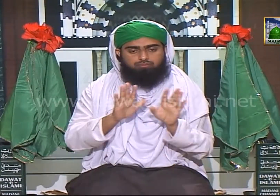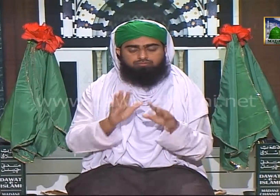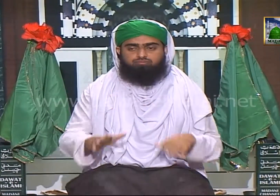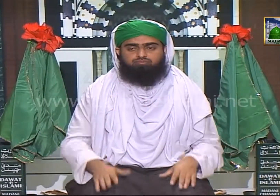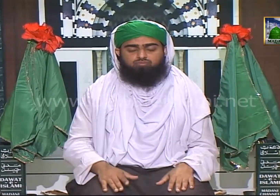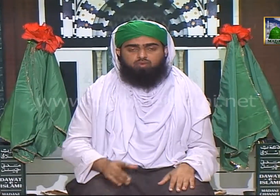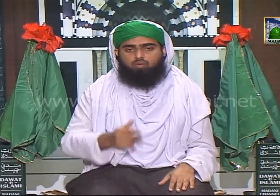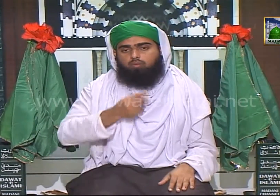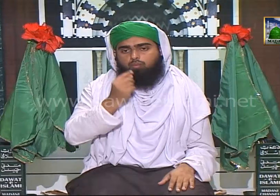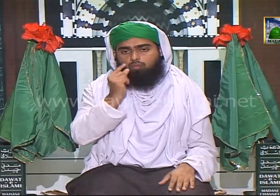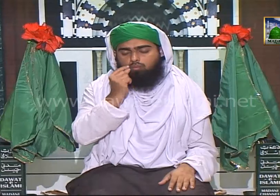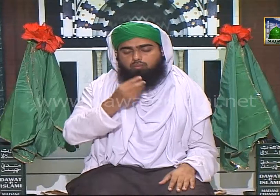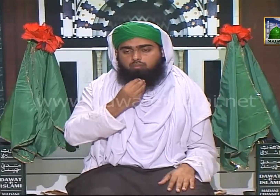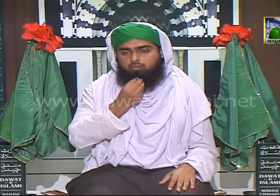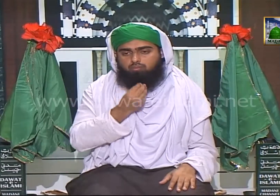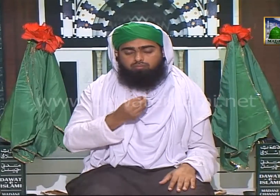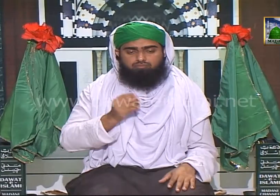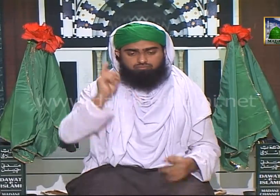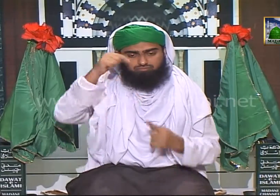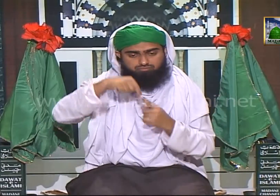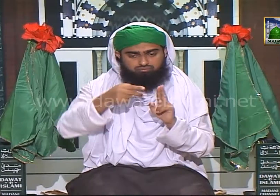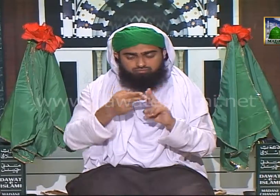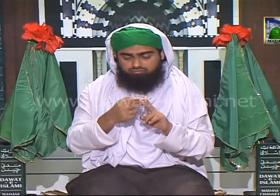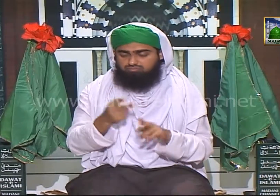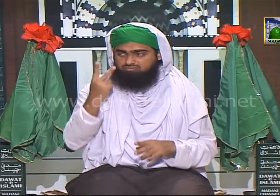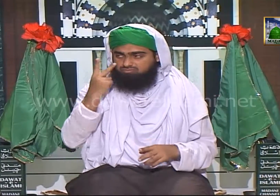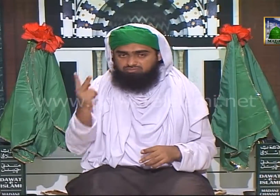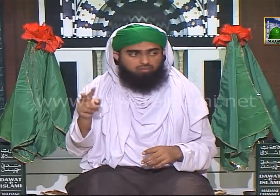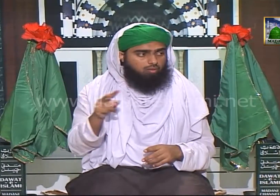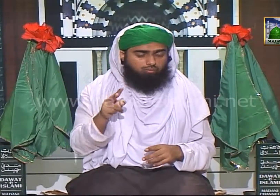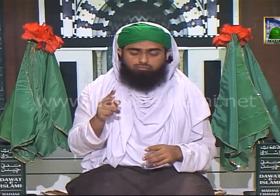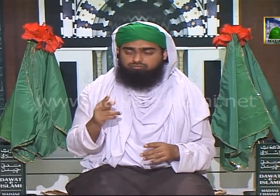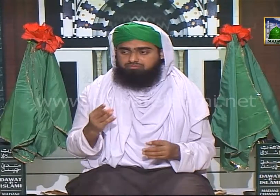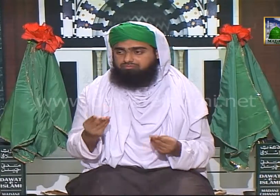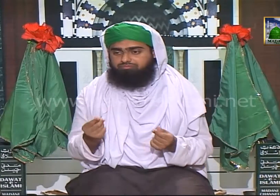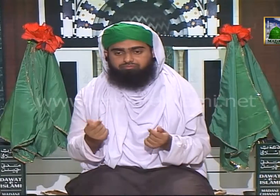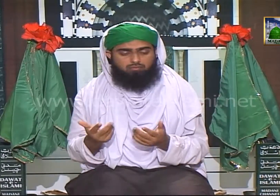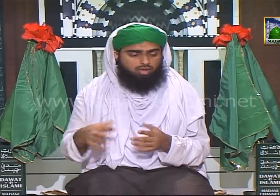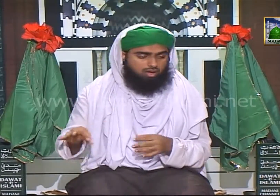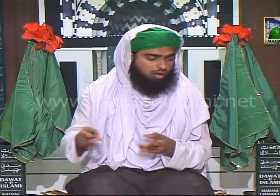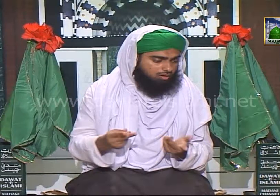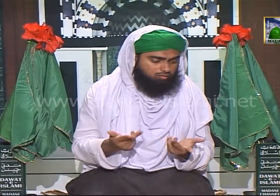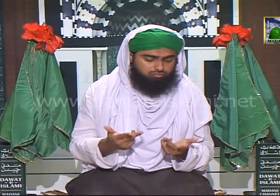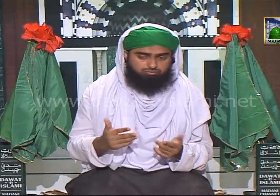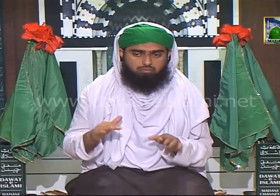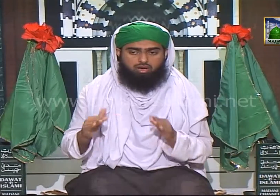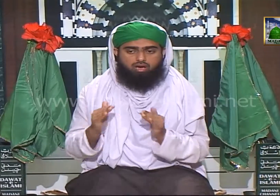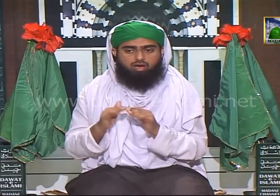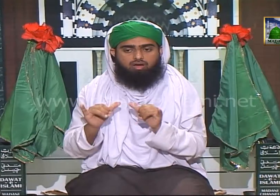لکھا, خطوط لکھا, اور سکھانے کے لیے مٹی کی ضرورت پڑی. پڑوسی کی دیوار کچھ کچی تھی کہ اس میں تو مٹی لے لی جائے